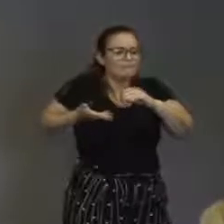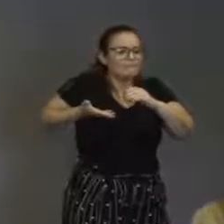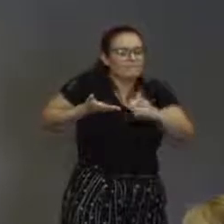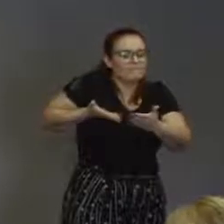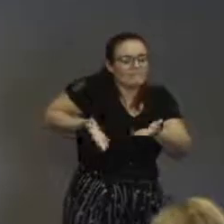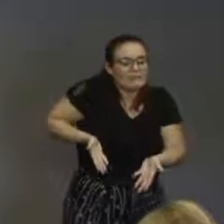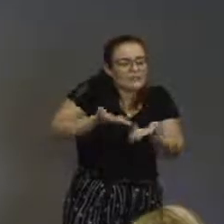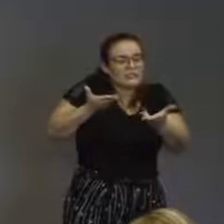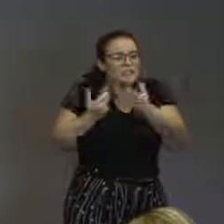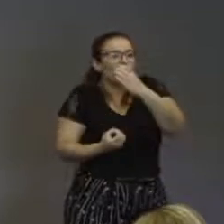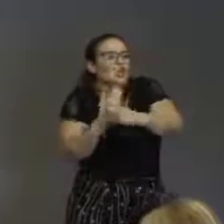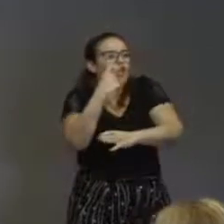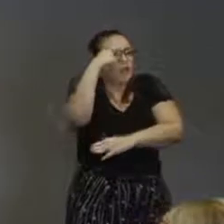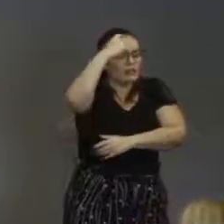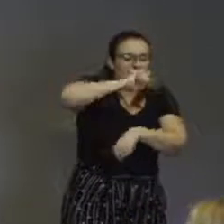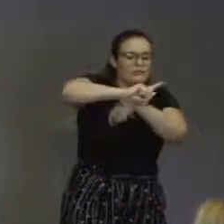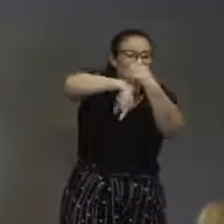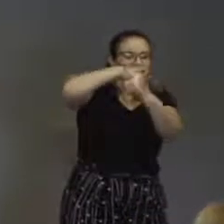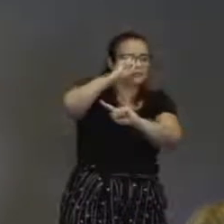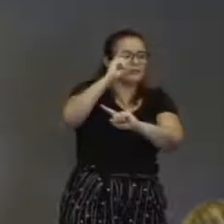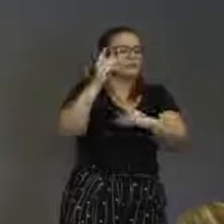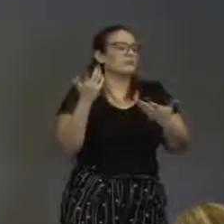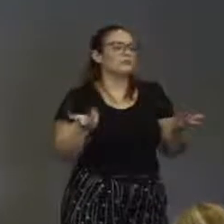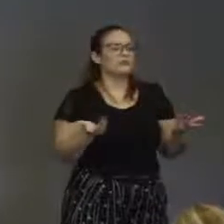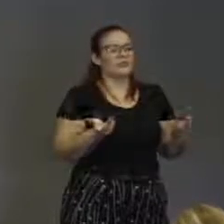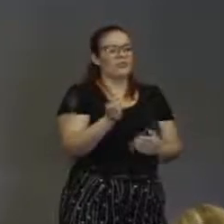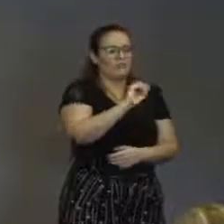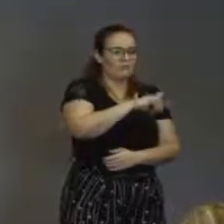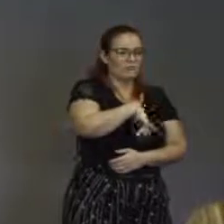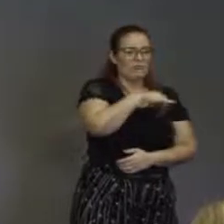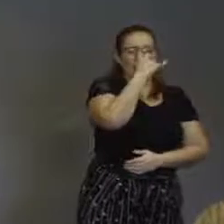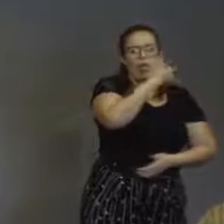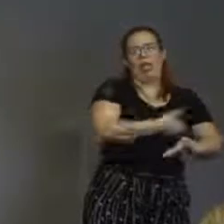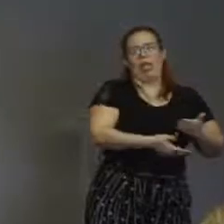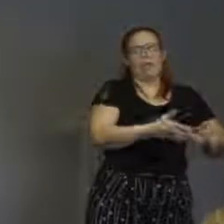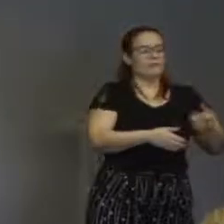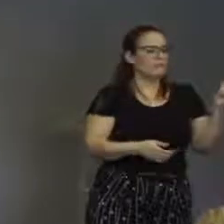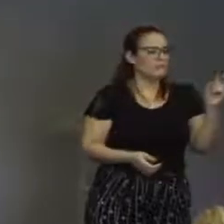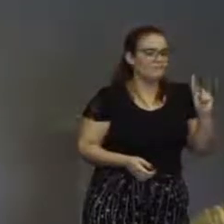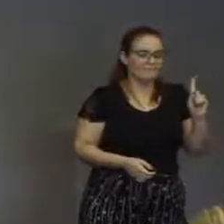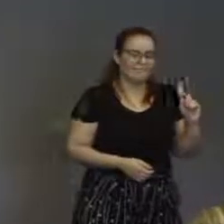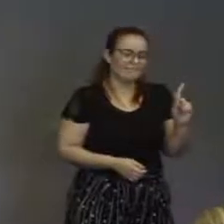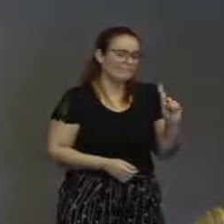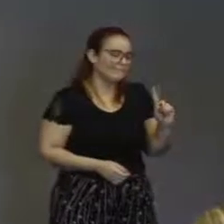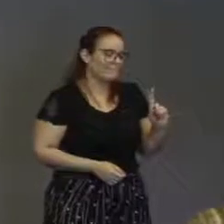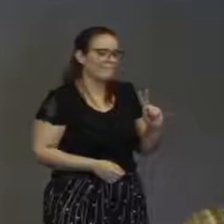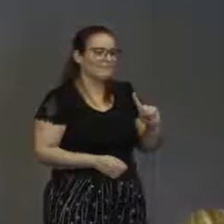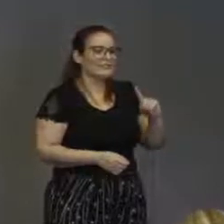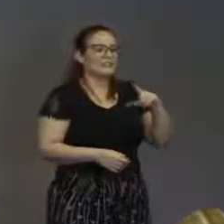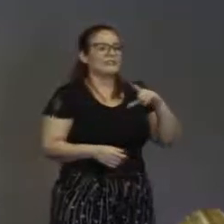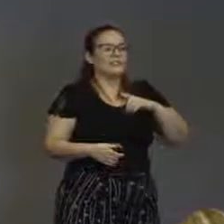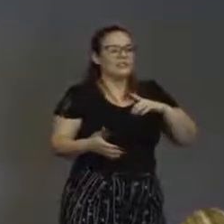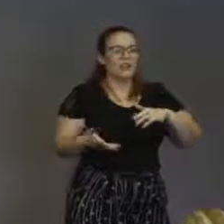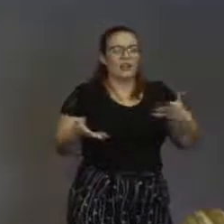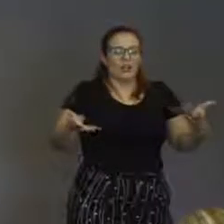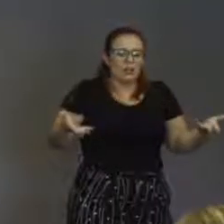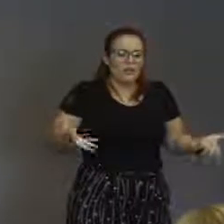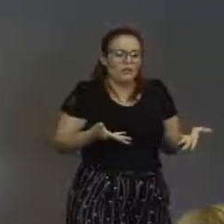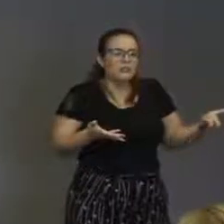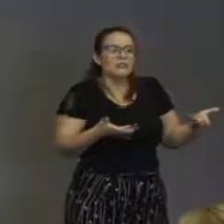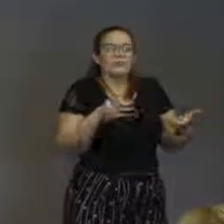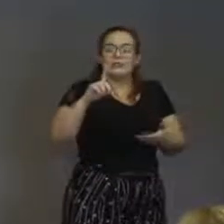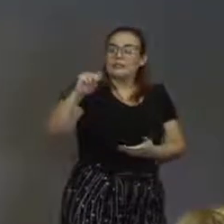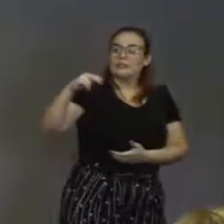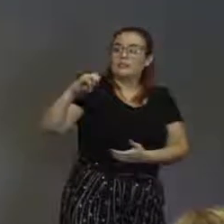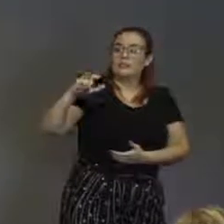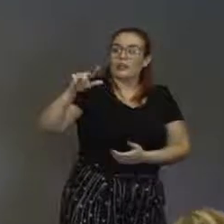de adjetivação de cidades. E não é casual, né? A gente tem, enfim, uma população que é cada vez mais numerosa, a Daniela bem mencionava